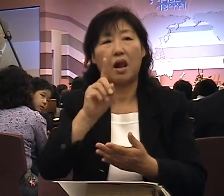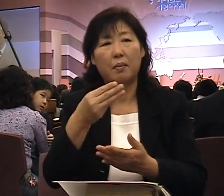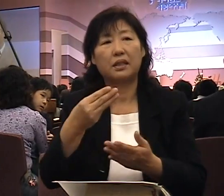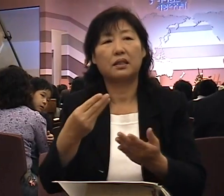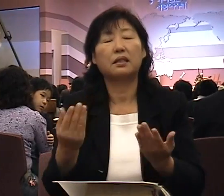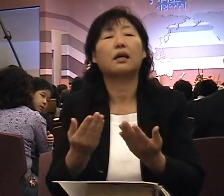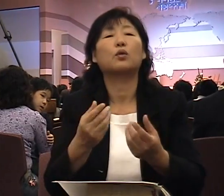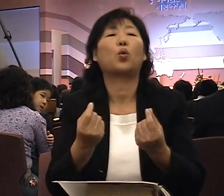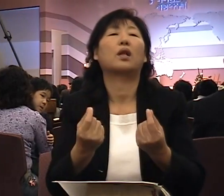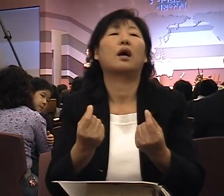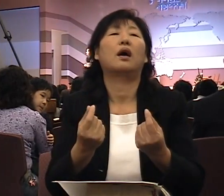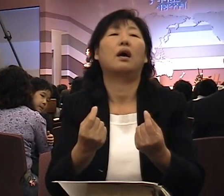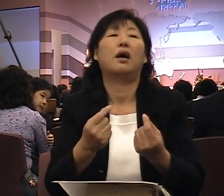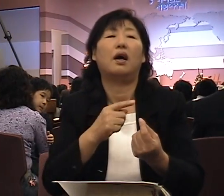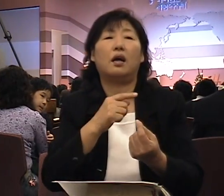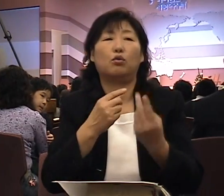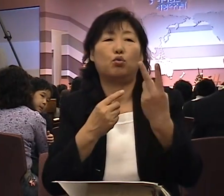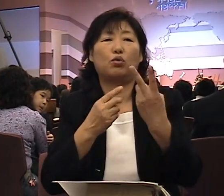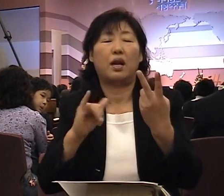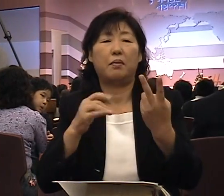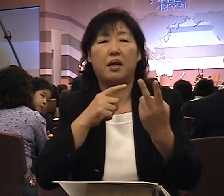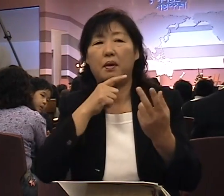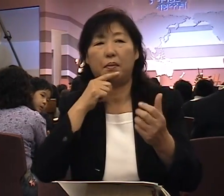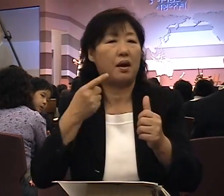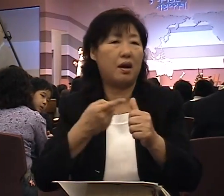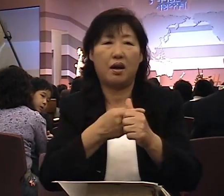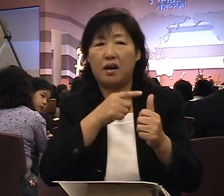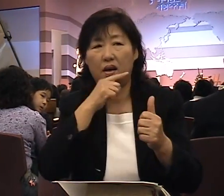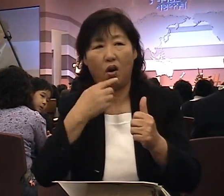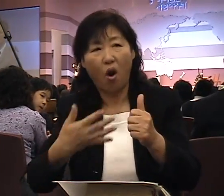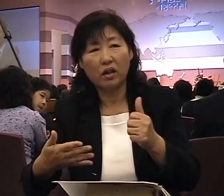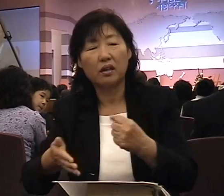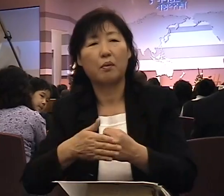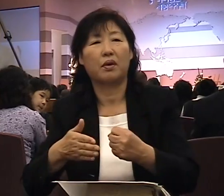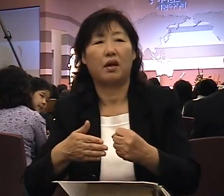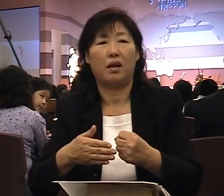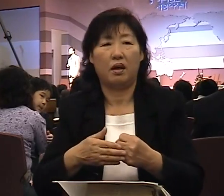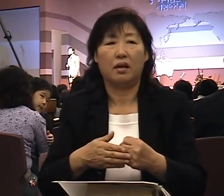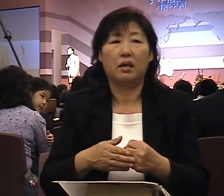여러분, 생명보다 귀한 게 어디 있습니까? 생명보다 귀한 게 어디 있어요?